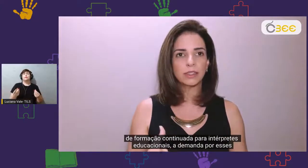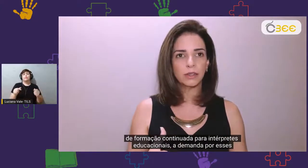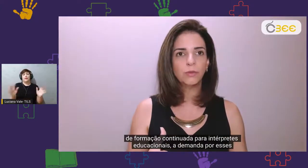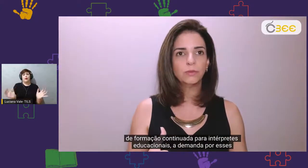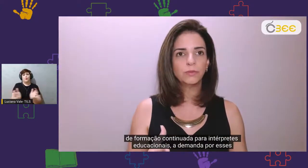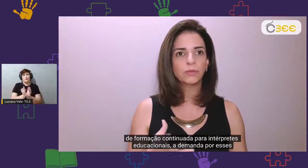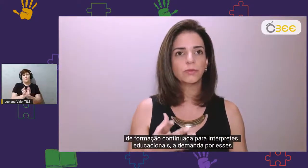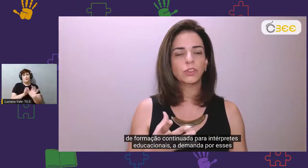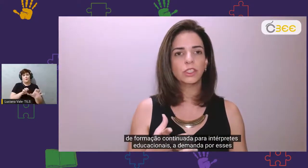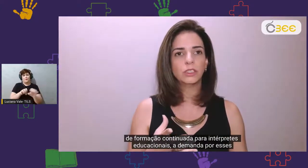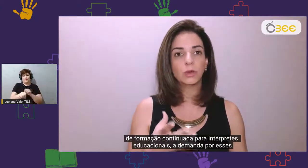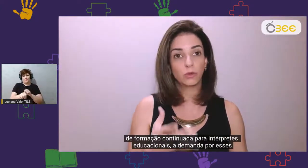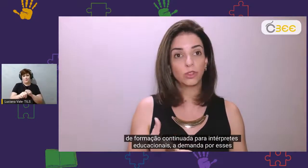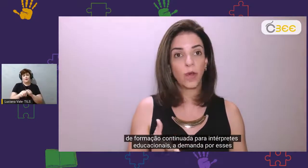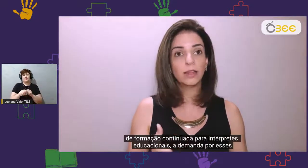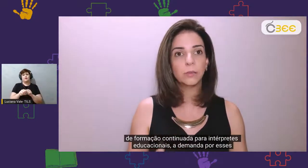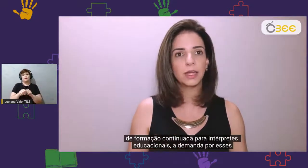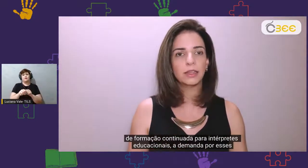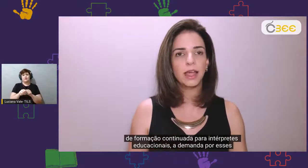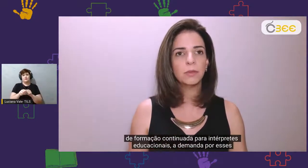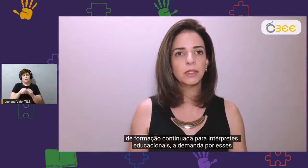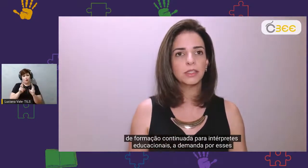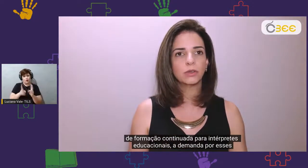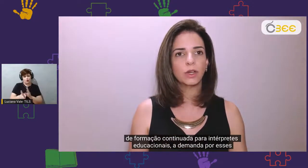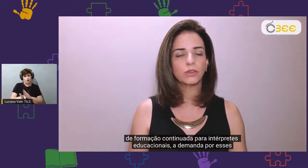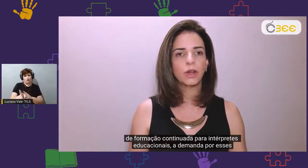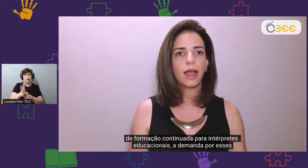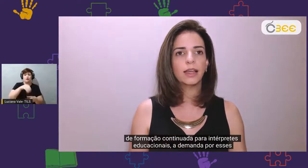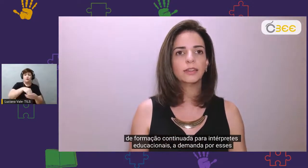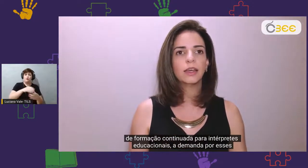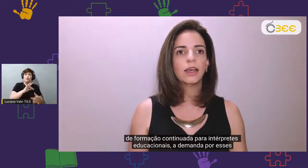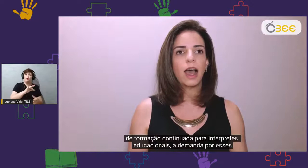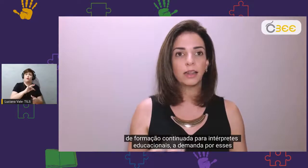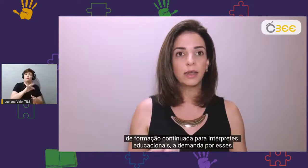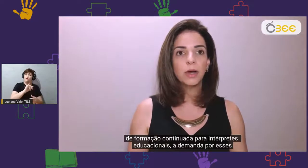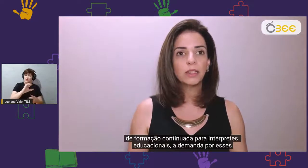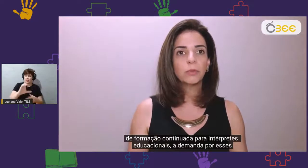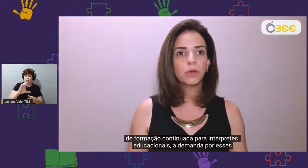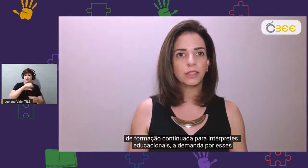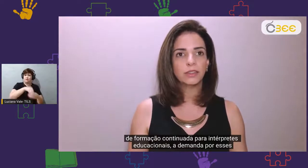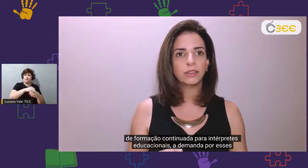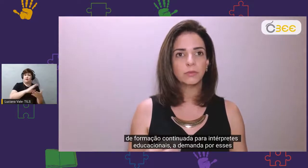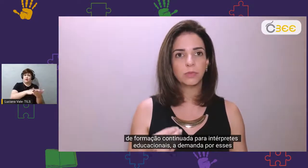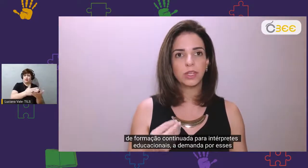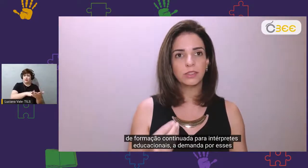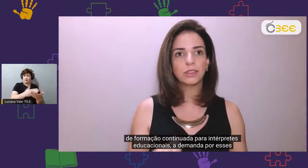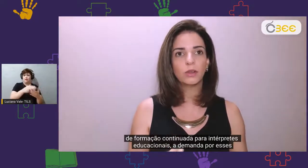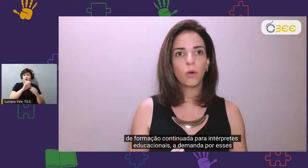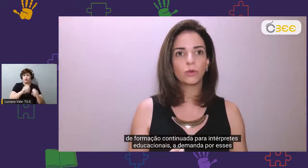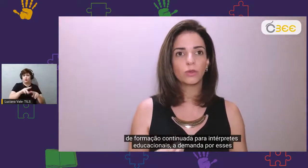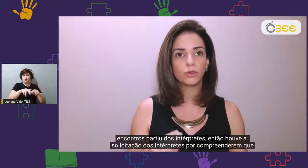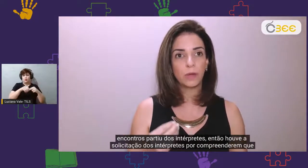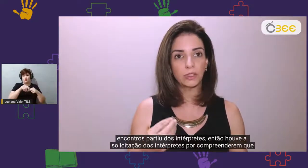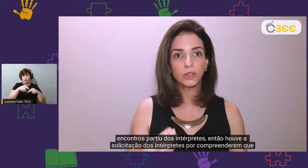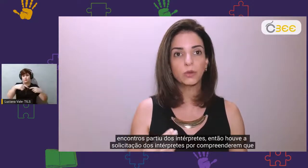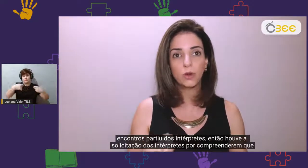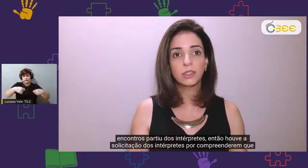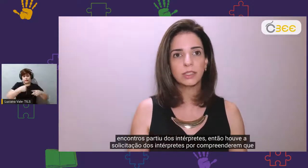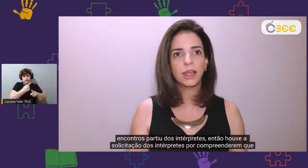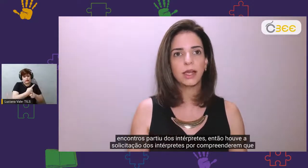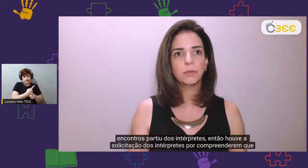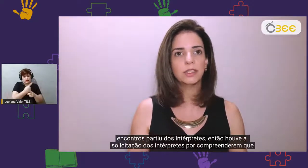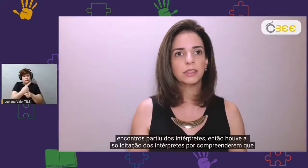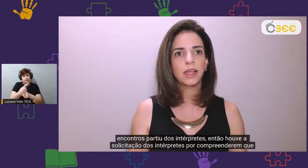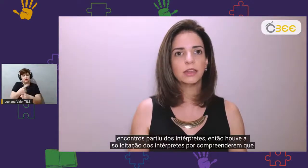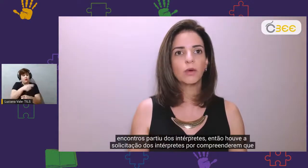de formação continuada para intérpretes educacionais. A demanda por esses encontros partiu